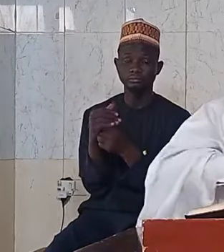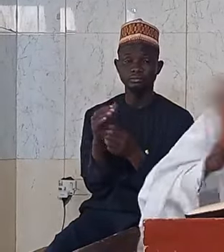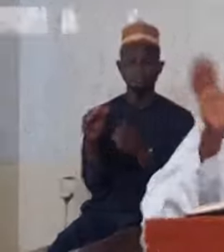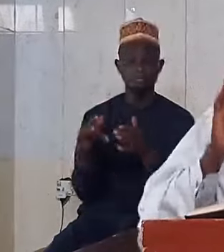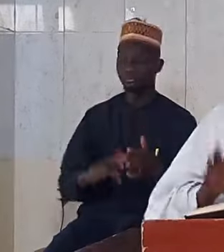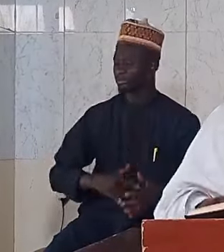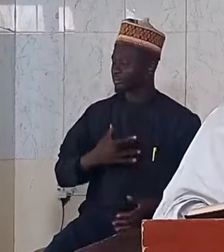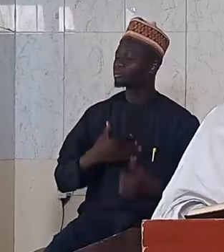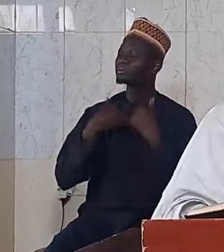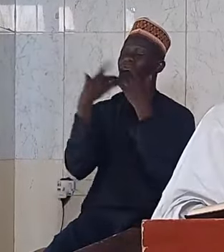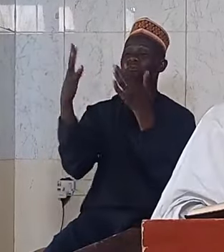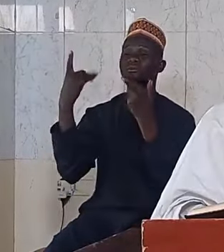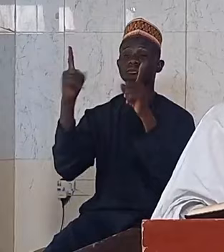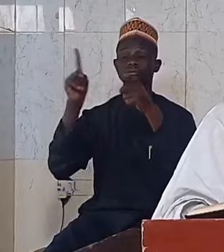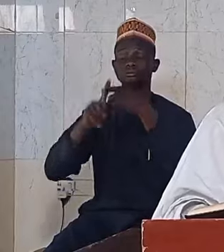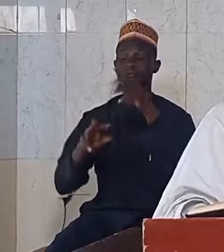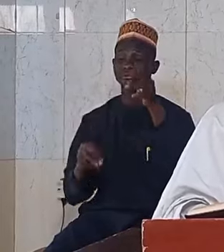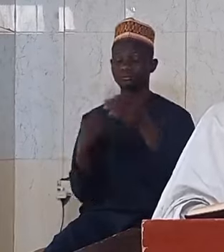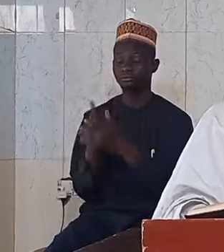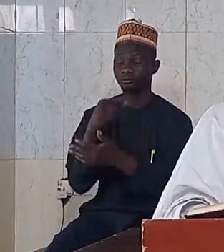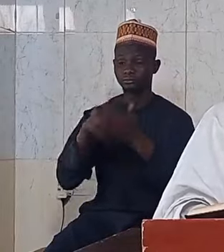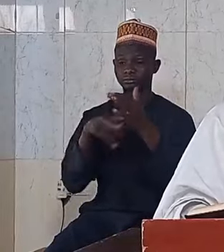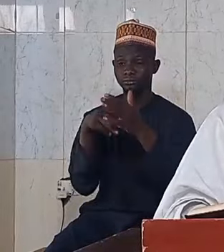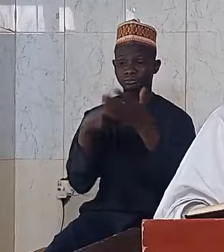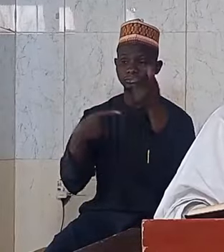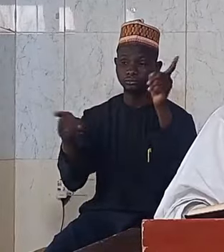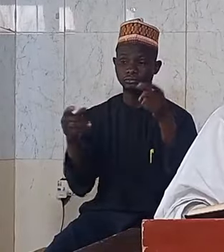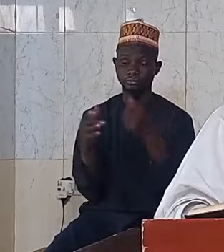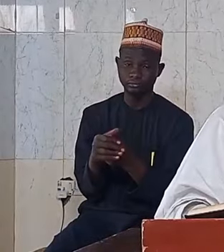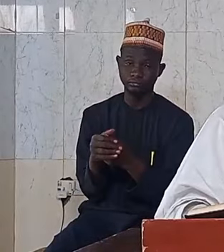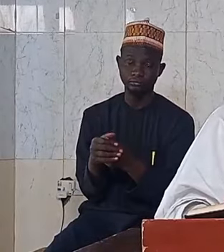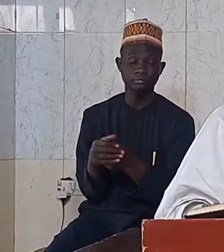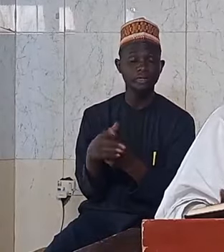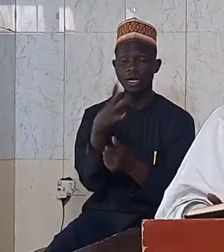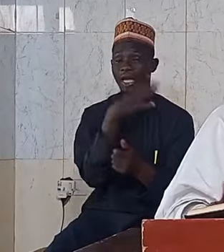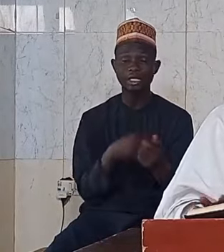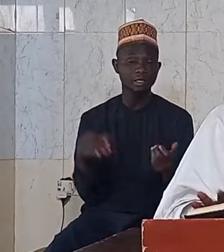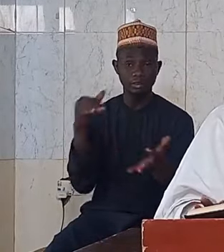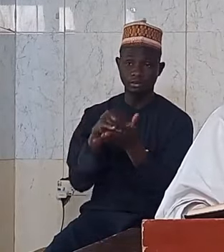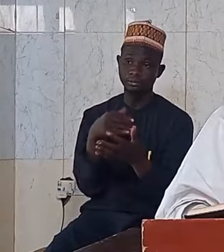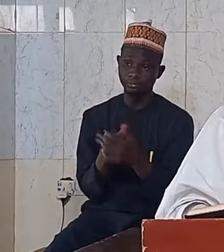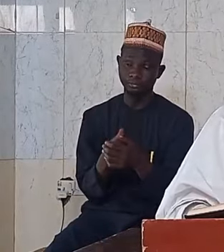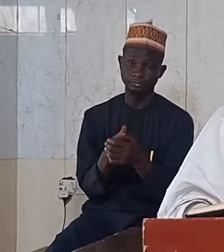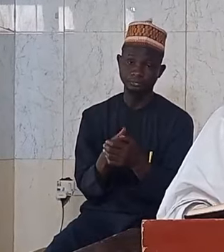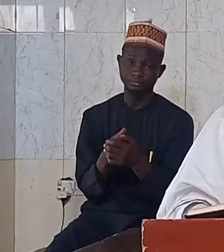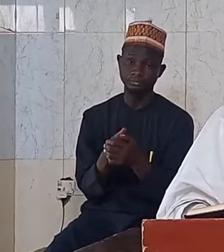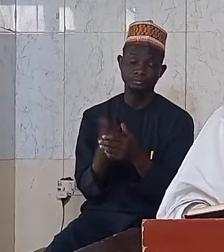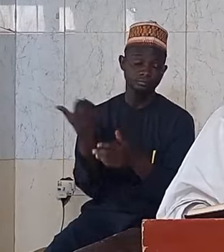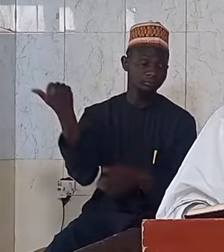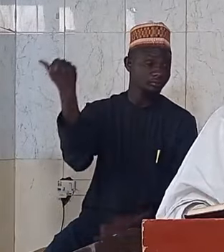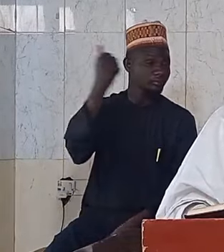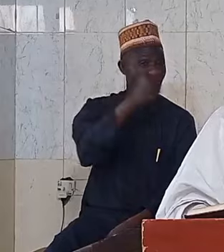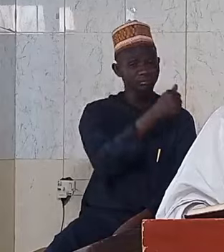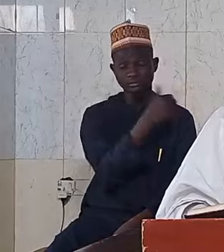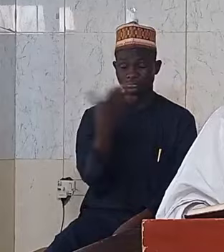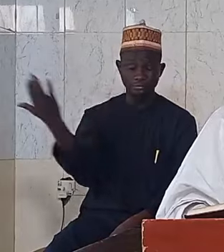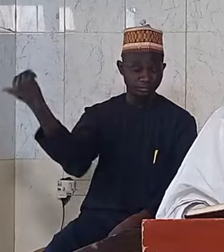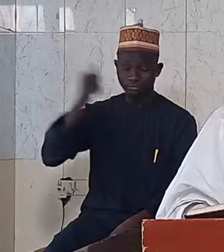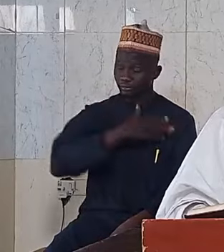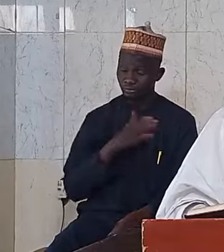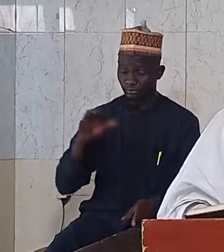jin kamar ba abin da ya faru shine dai ma'anar jalat ما لا يقوم بغيره تدمين جهادي